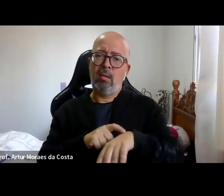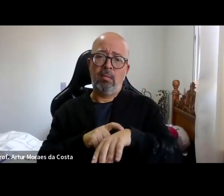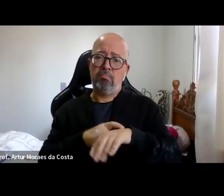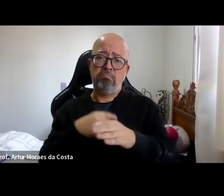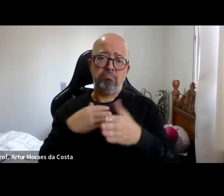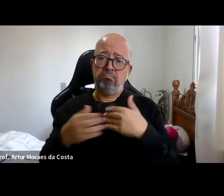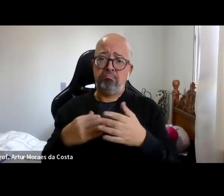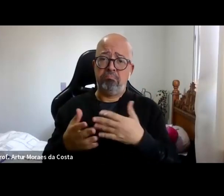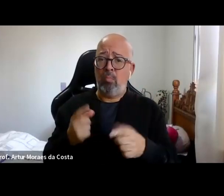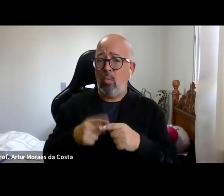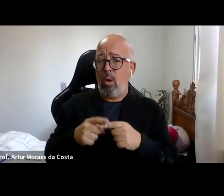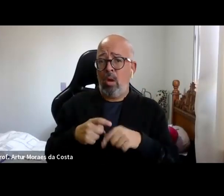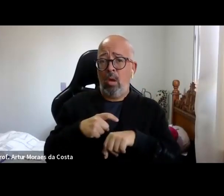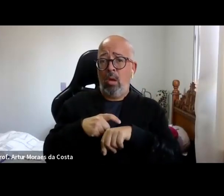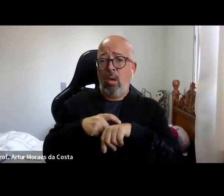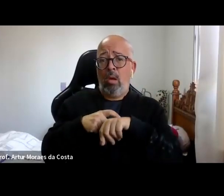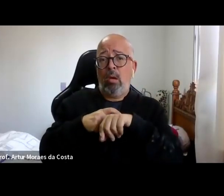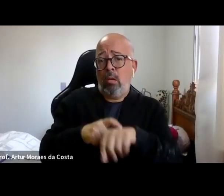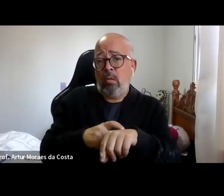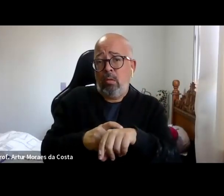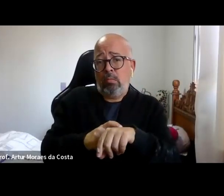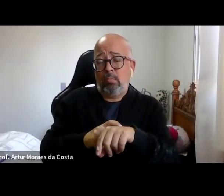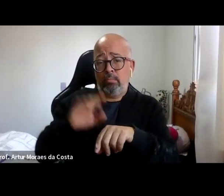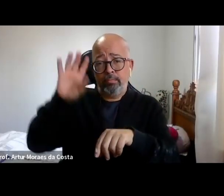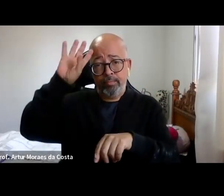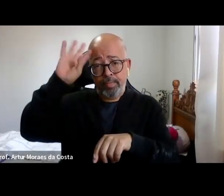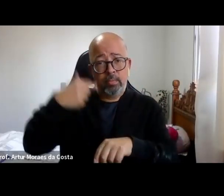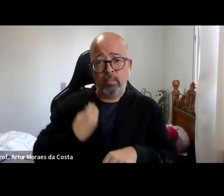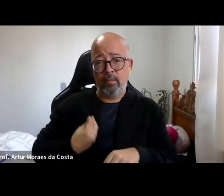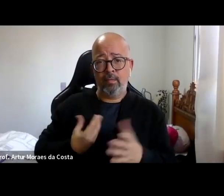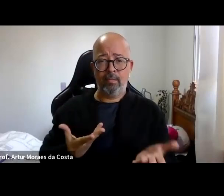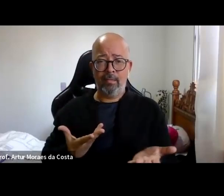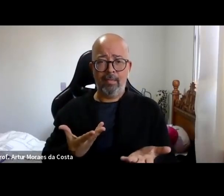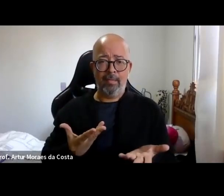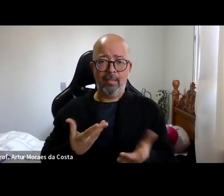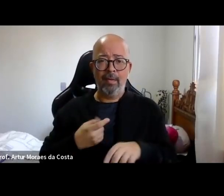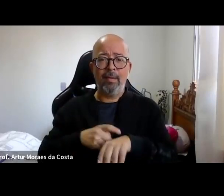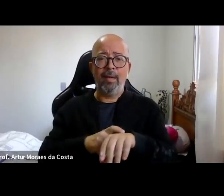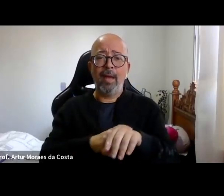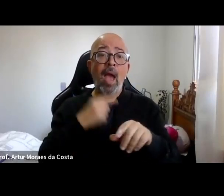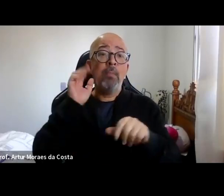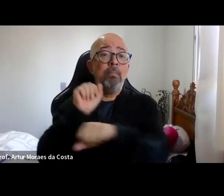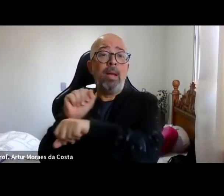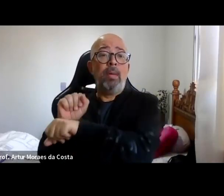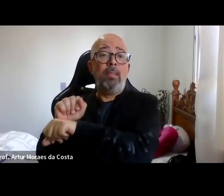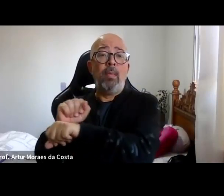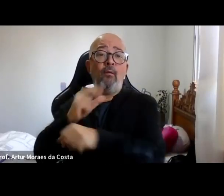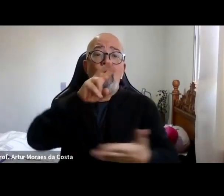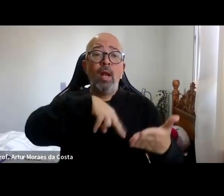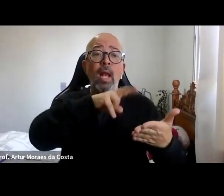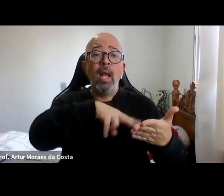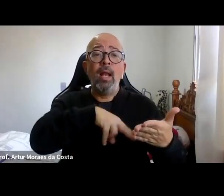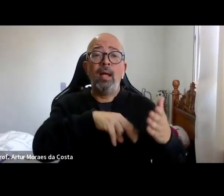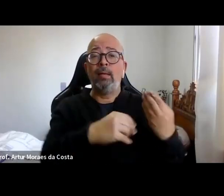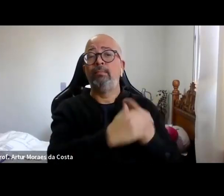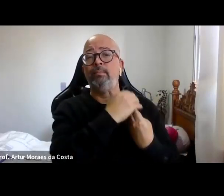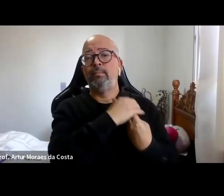decisiones rápidas Sí y una de estas es eso que me preguntas qué debo hacer primero permitir una vivencia